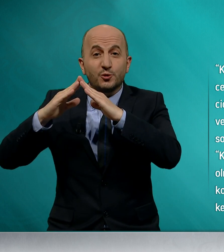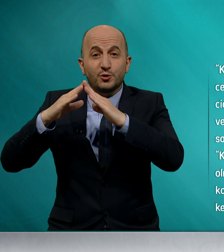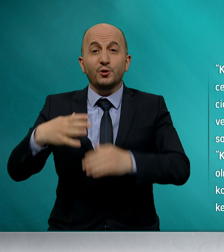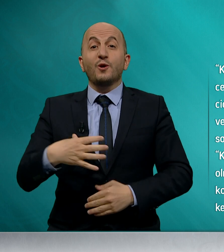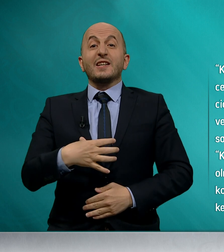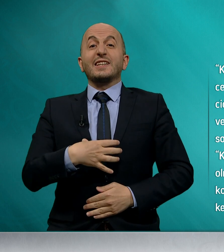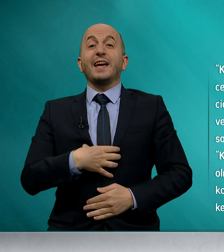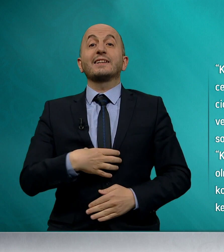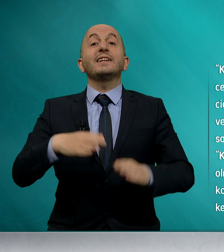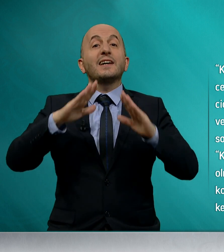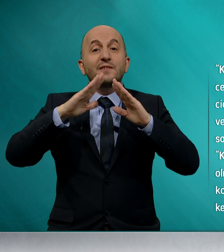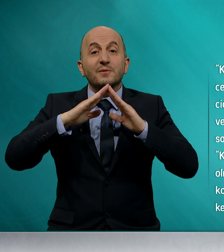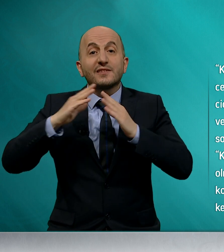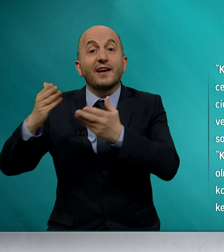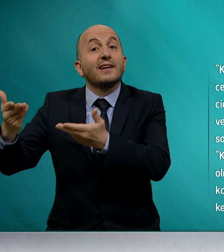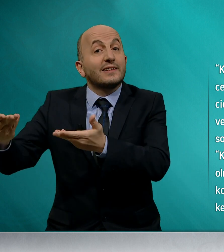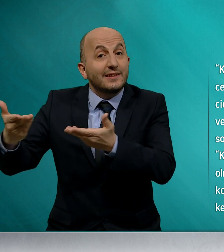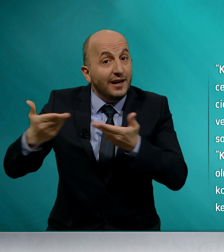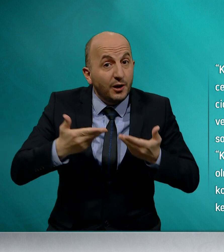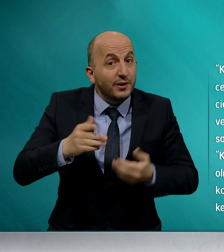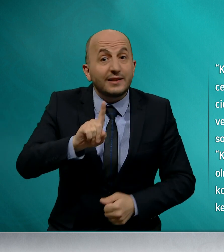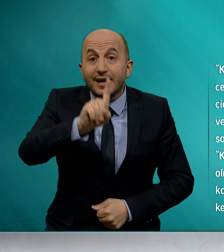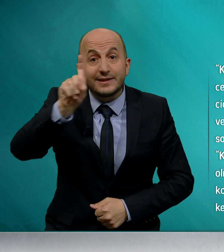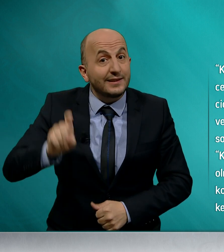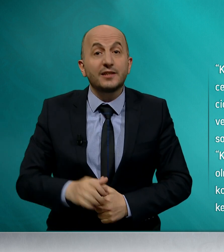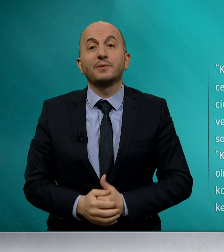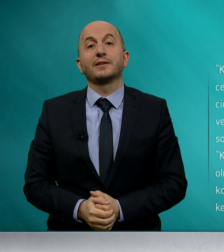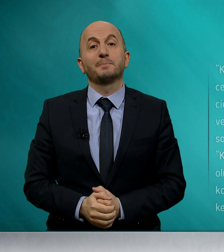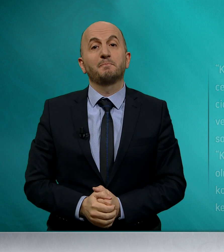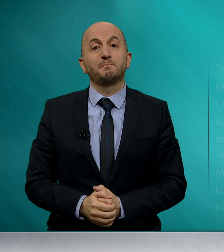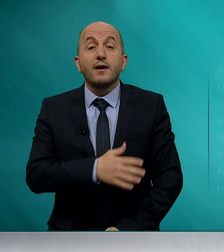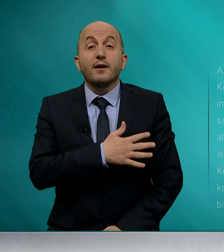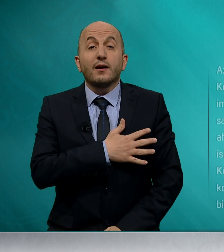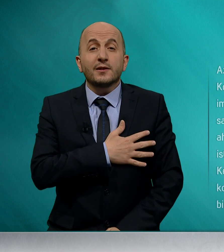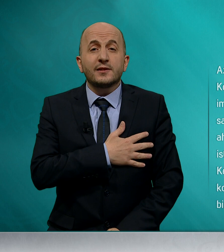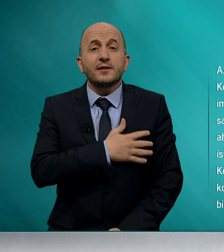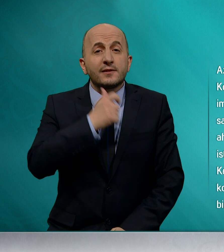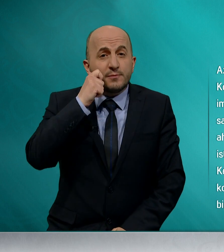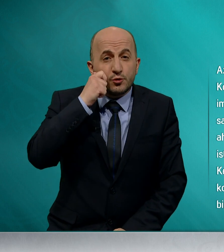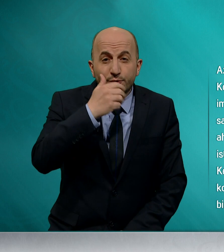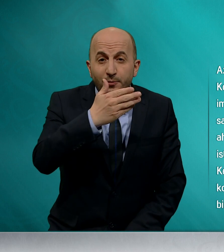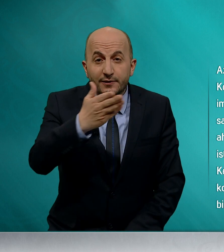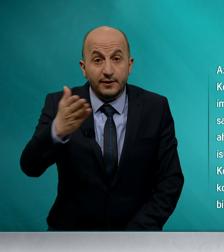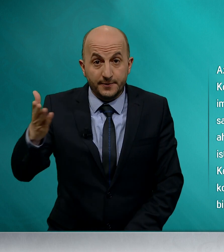komşumuzu kendi evimize davet ettik mi? Aziz Müslümanlar,